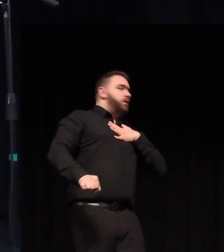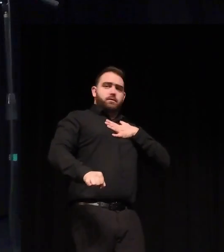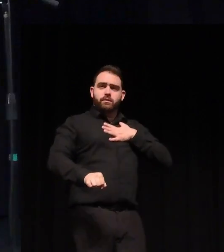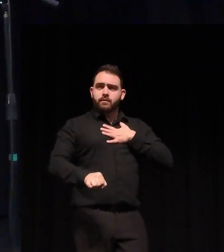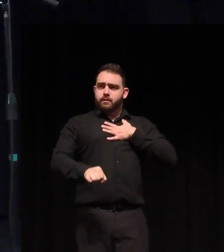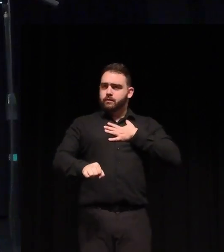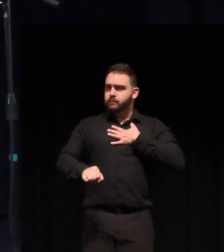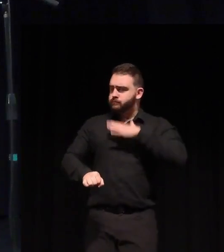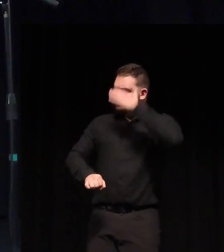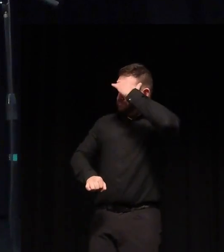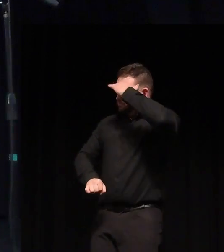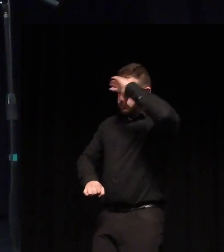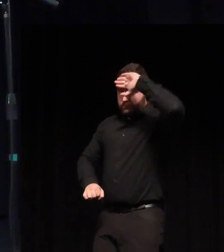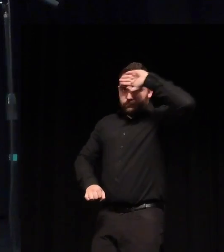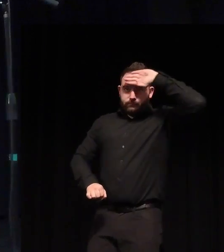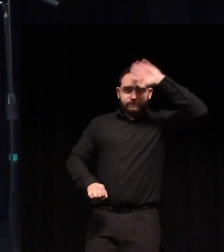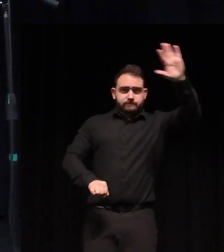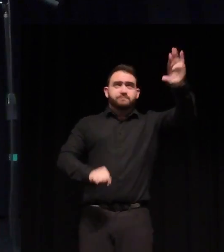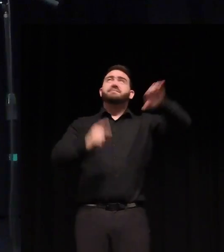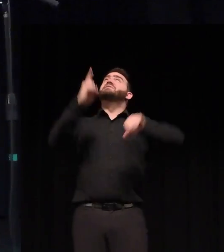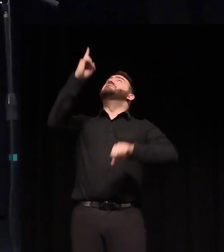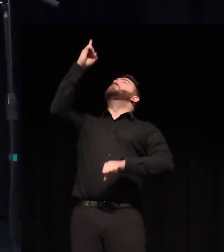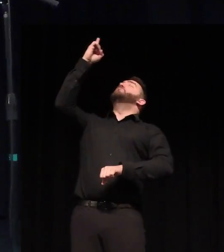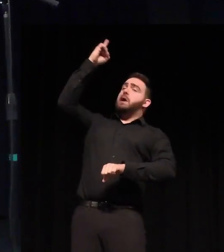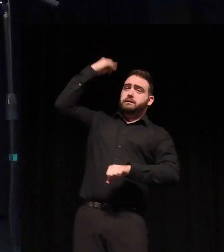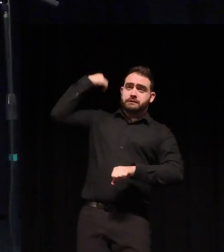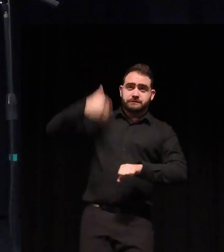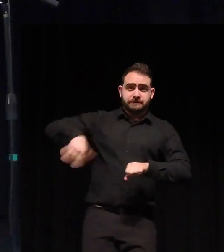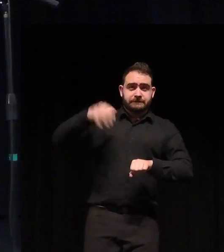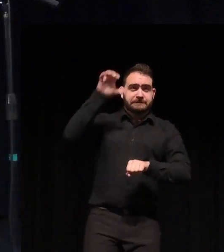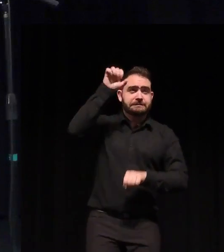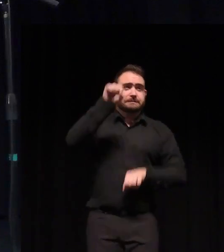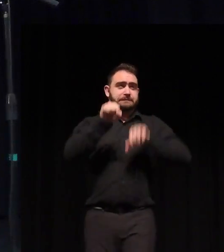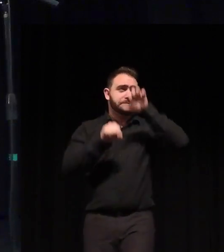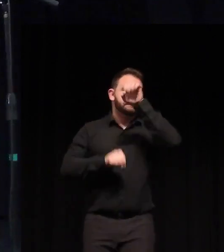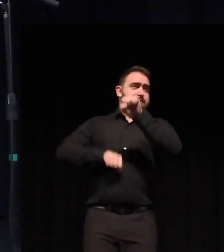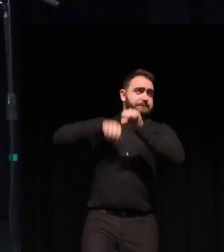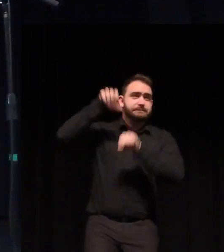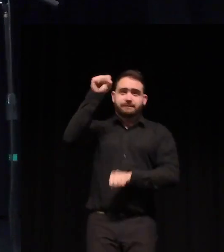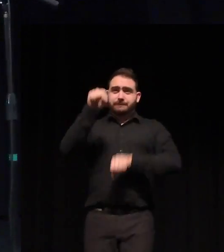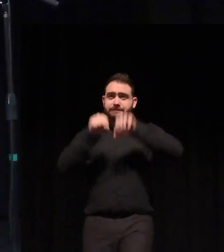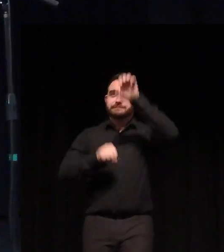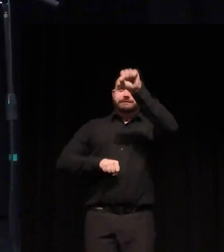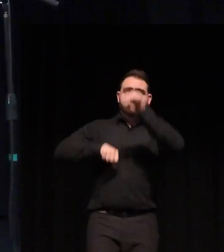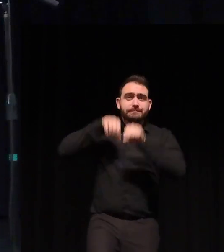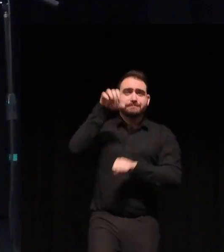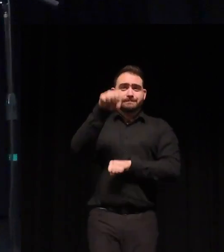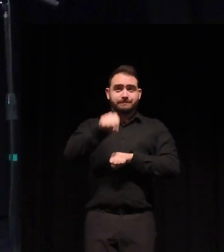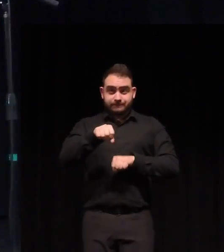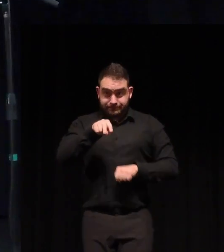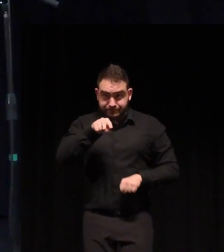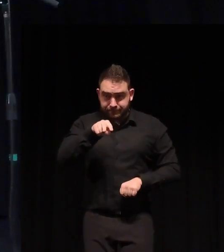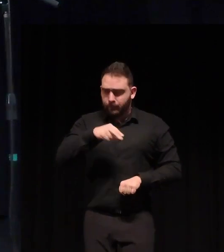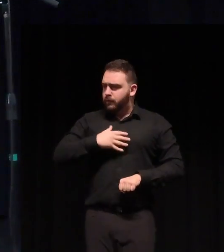C'était très haut. Mais il a continué. Il a monté, il a monté, il a monté. Puis quand il regarde en bas,